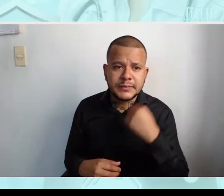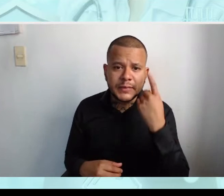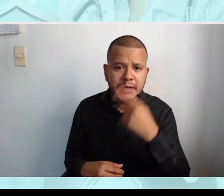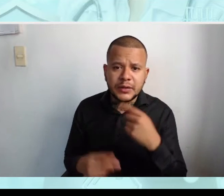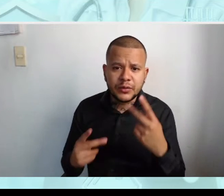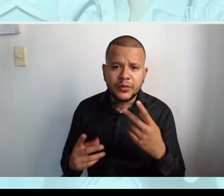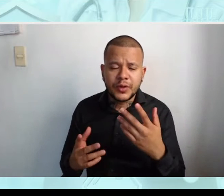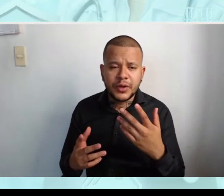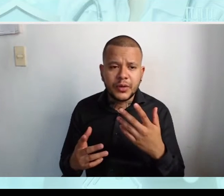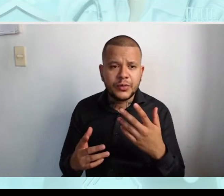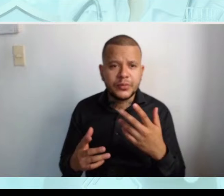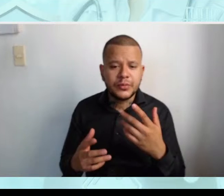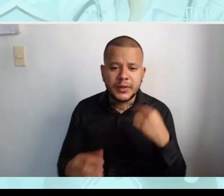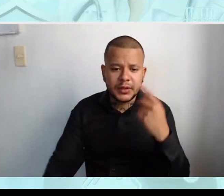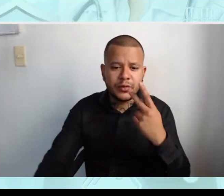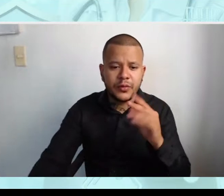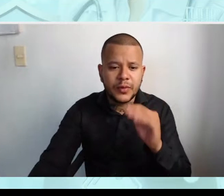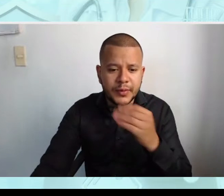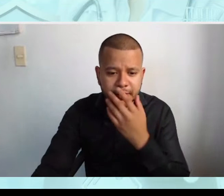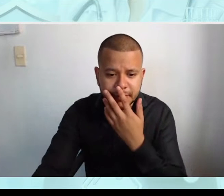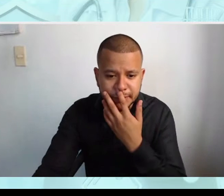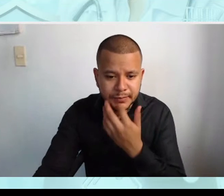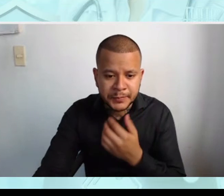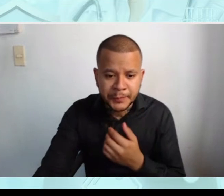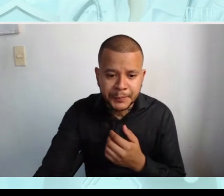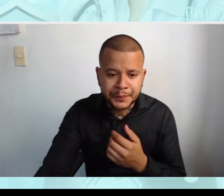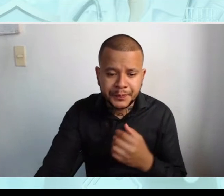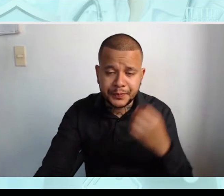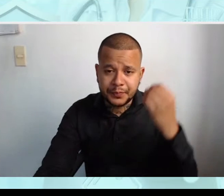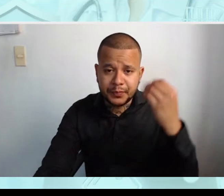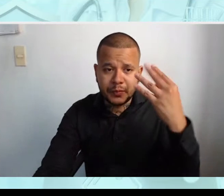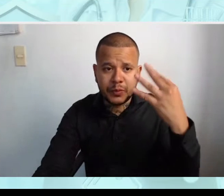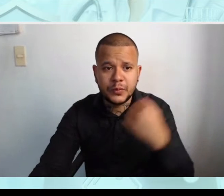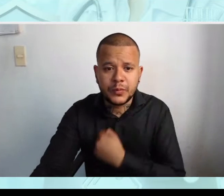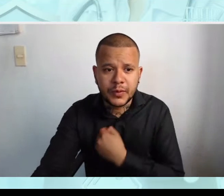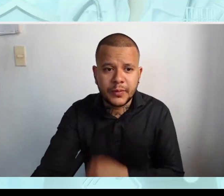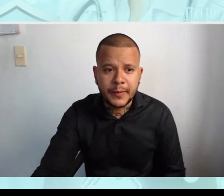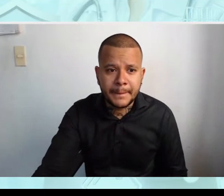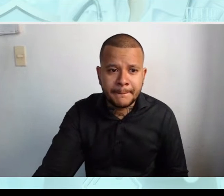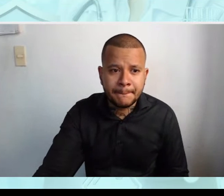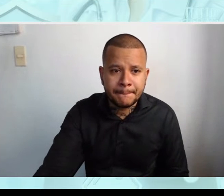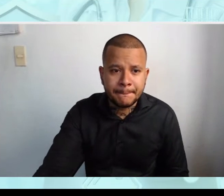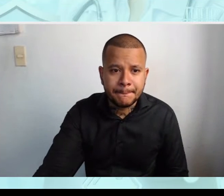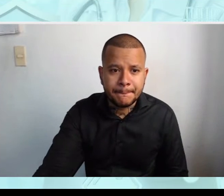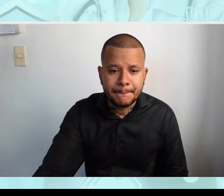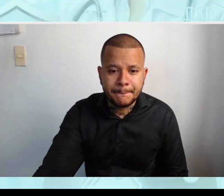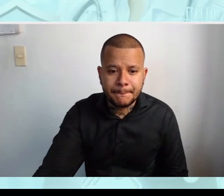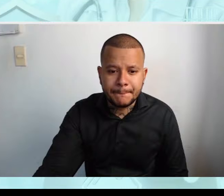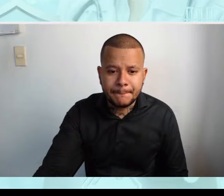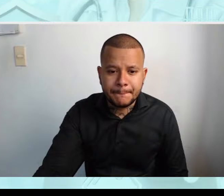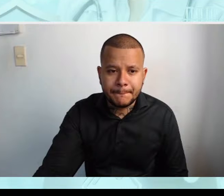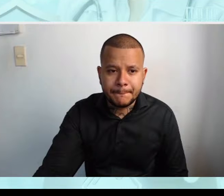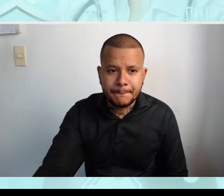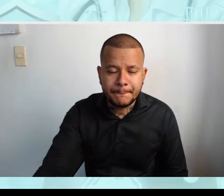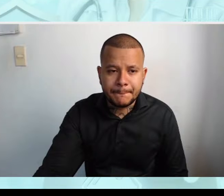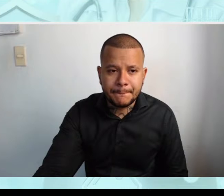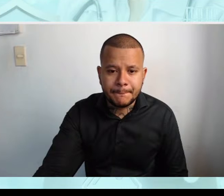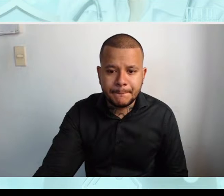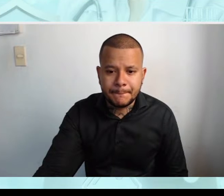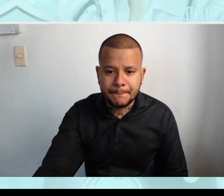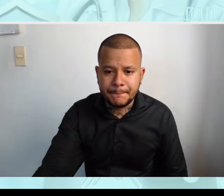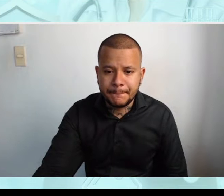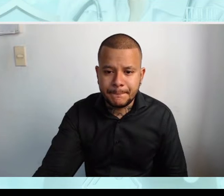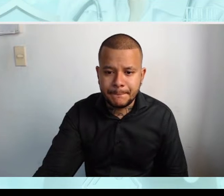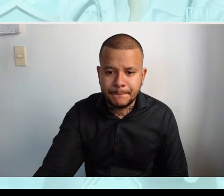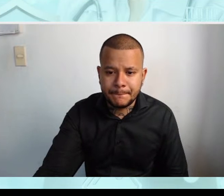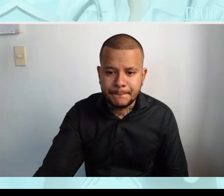no tengo tu imagen en cámara. No sé si tienes activada tu cámara. Sí, señor, sí, la tengo activada. No, entonces, no sé, parece ser